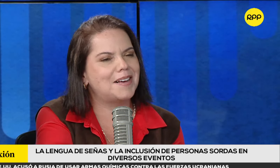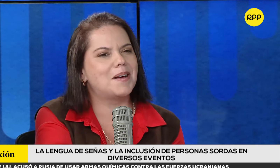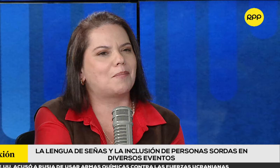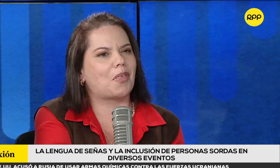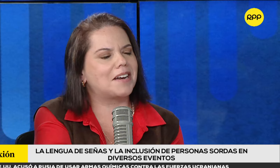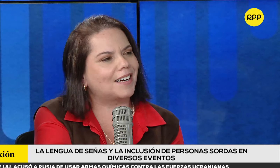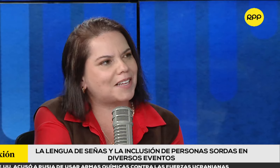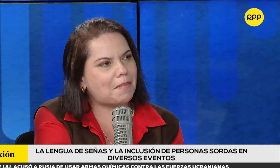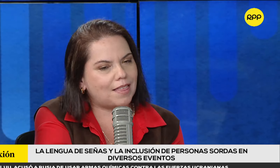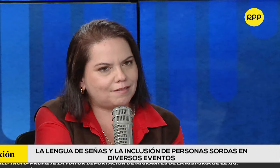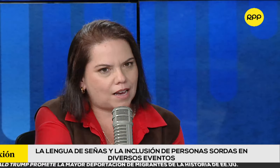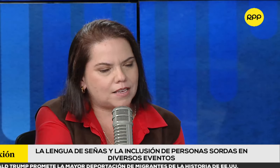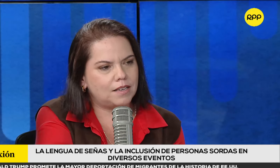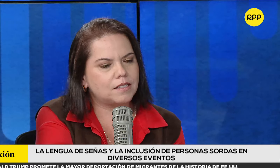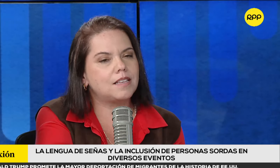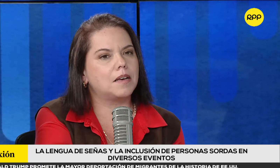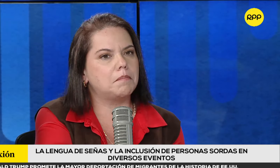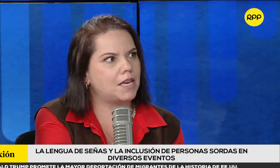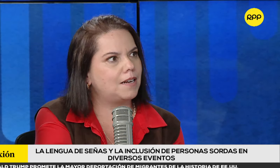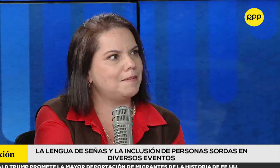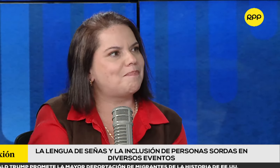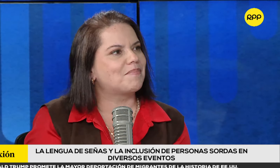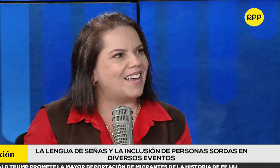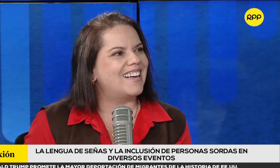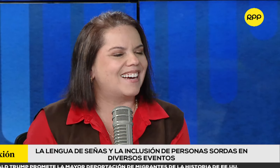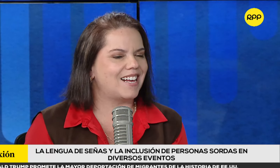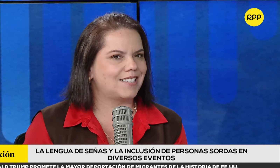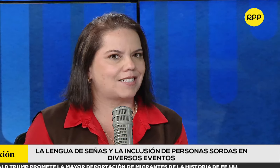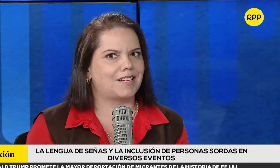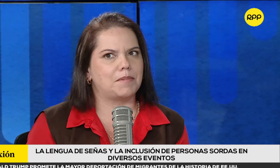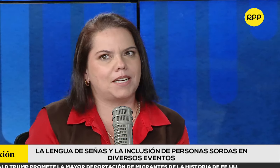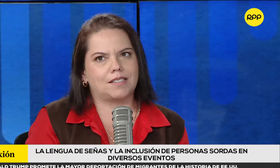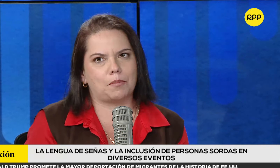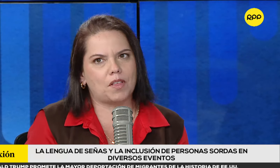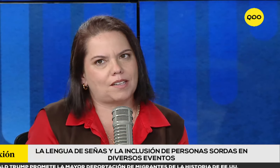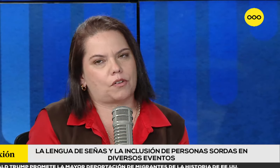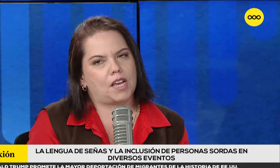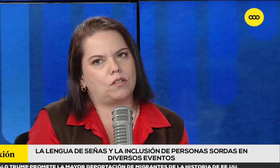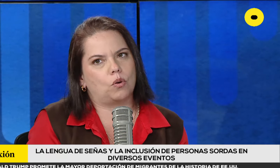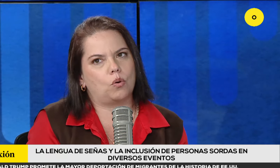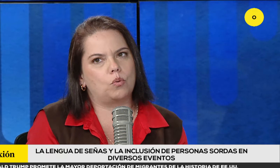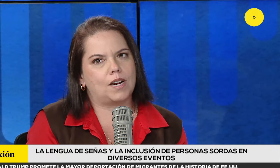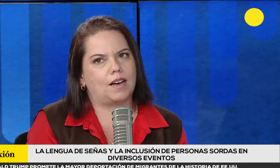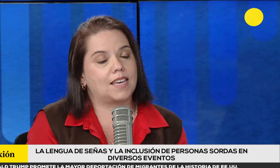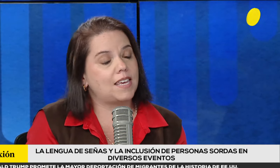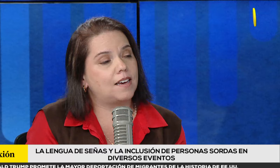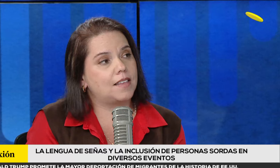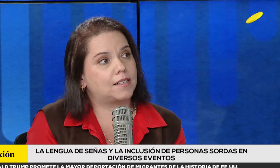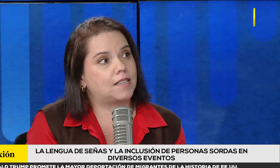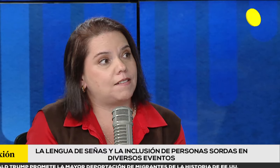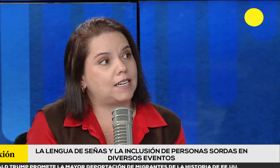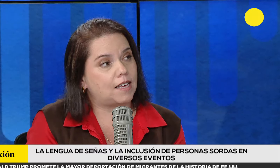poder darte más detalles. Siempre bienvenidas. Gracias. también estamos desarrollando una guía de accesibilidad